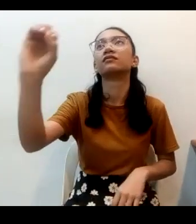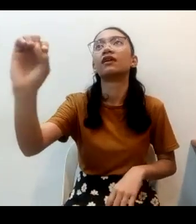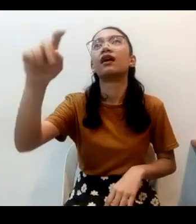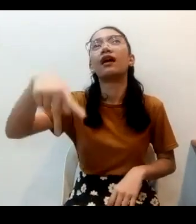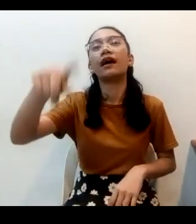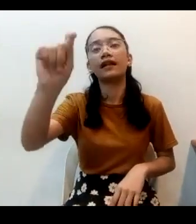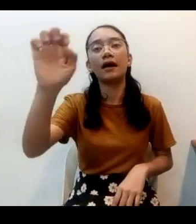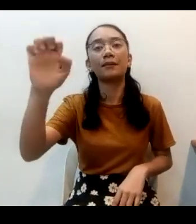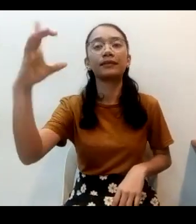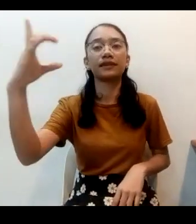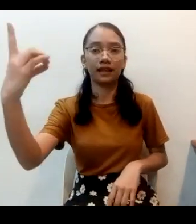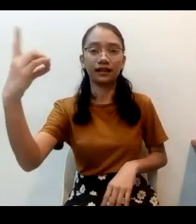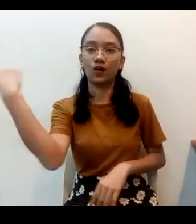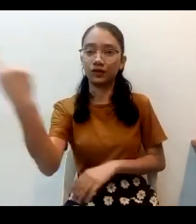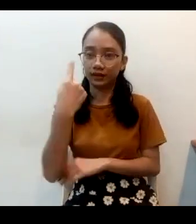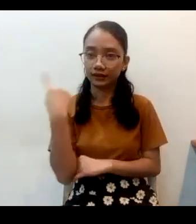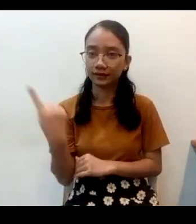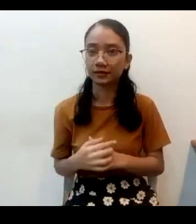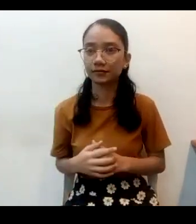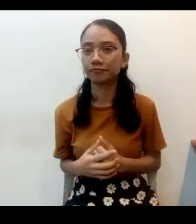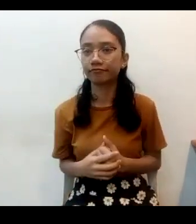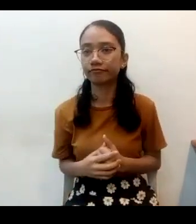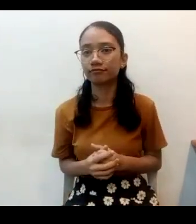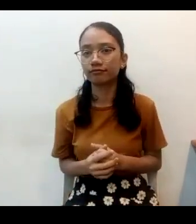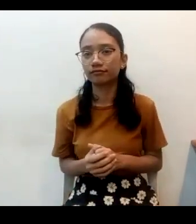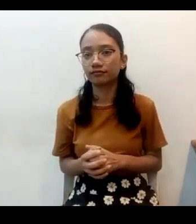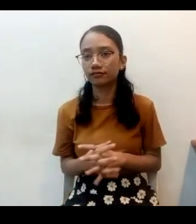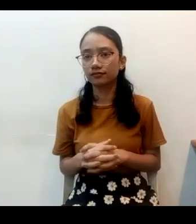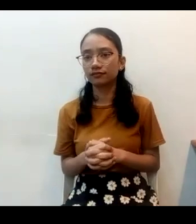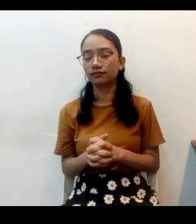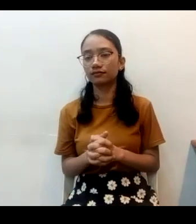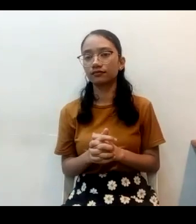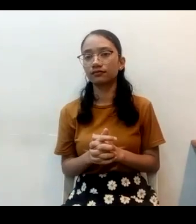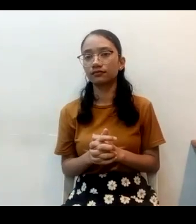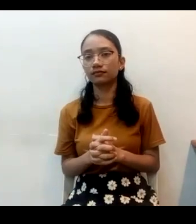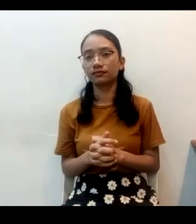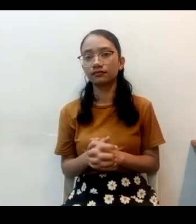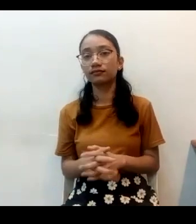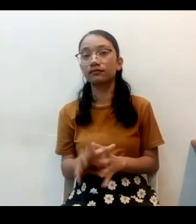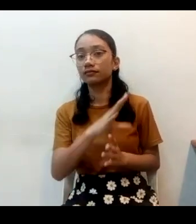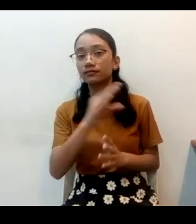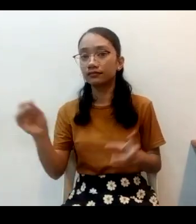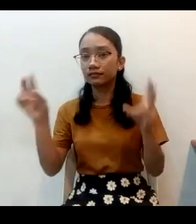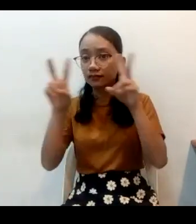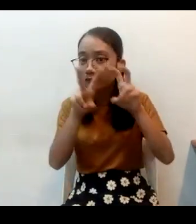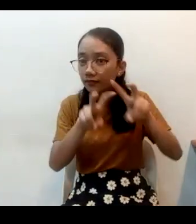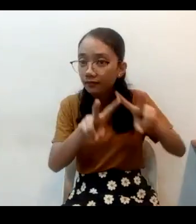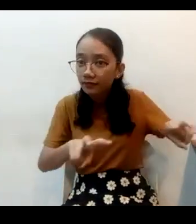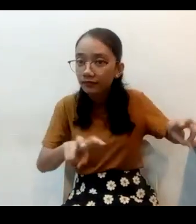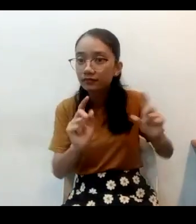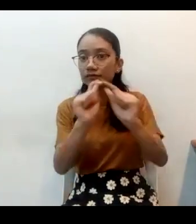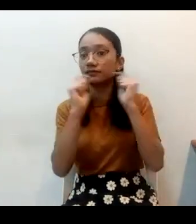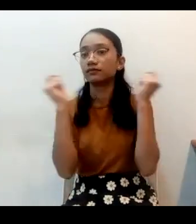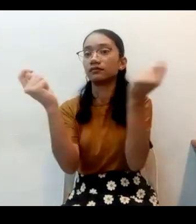ay inampun po ng dalawang magkaibang pamilya. Then the researcher team